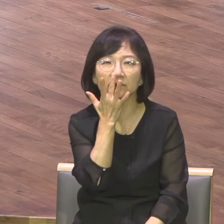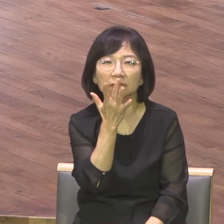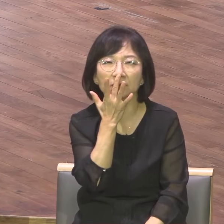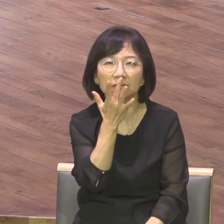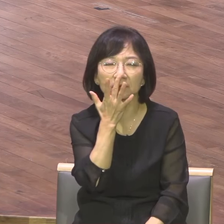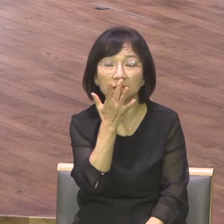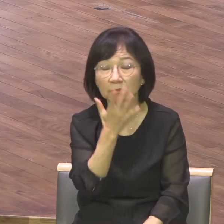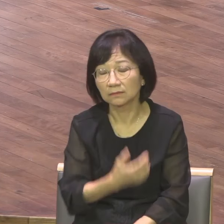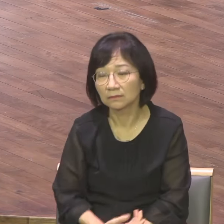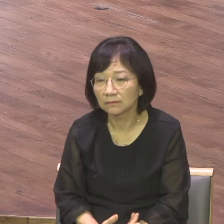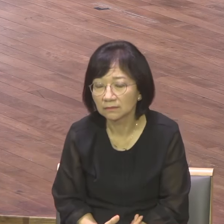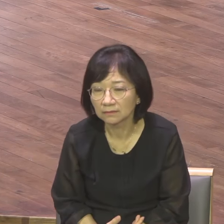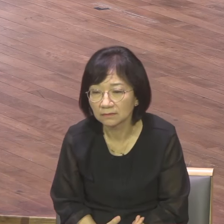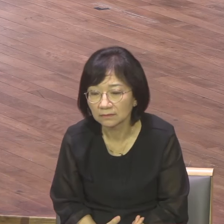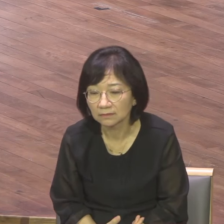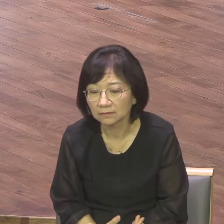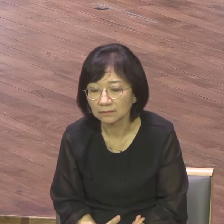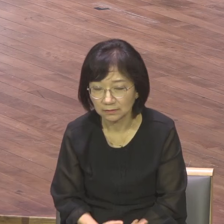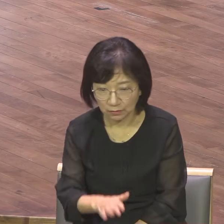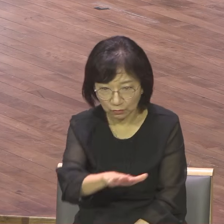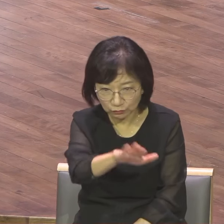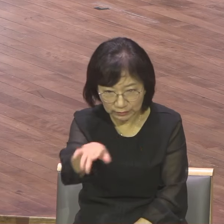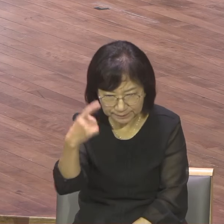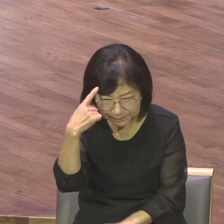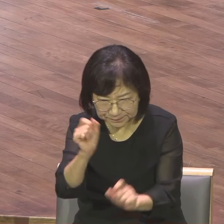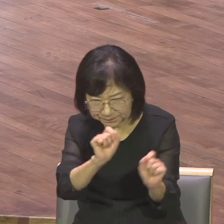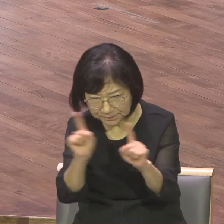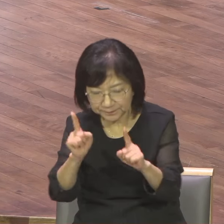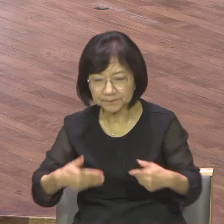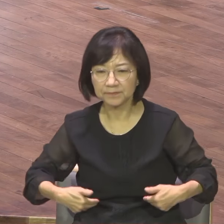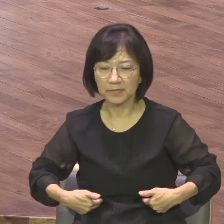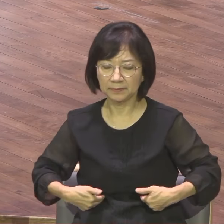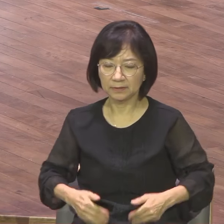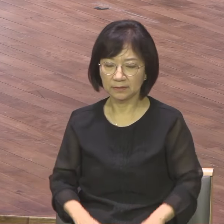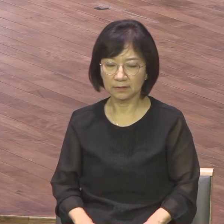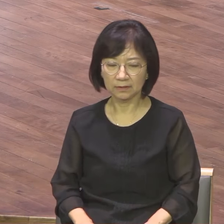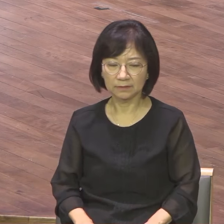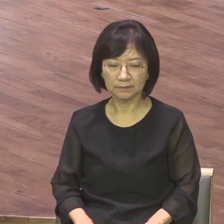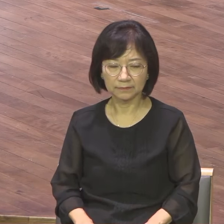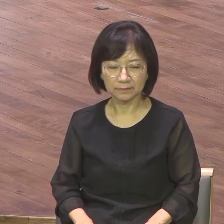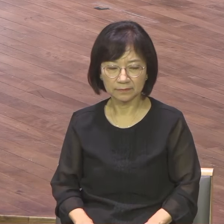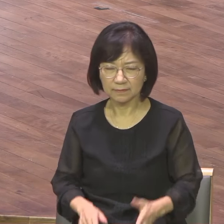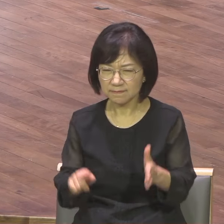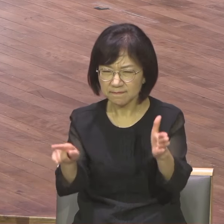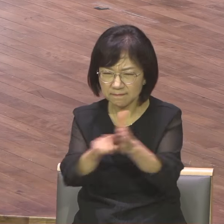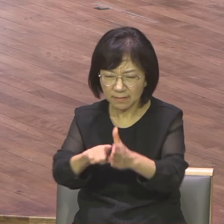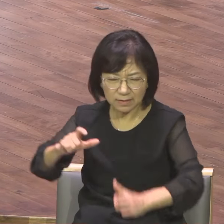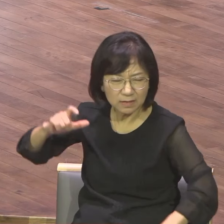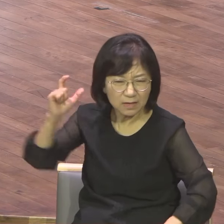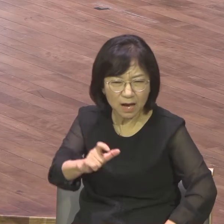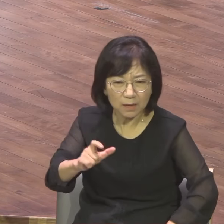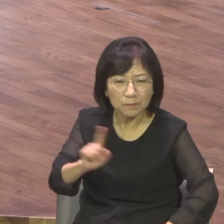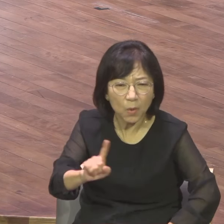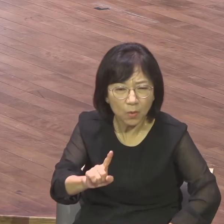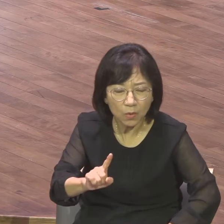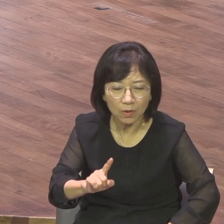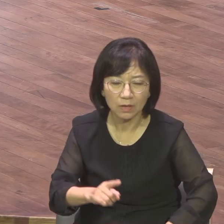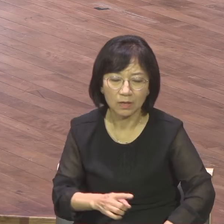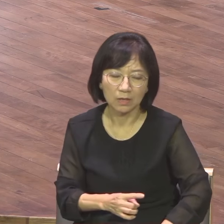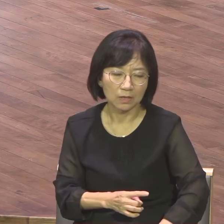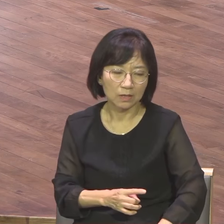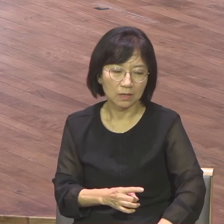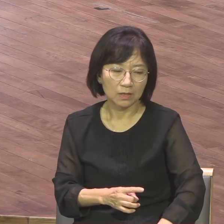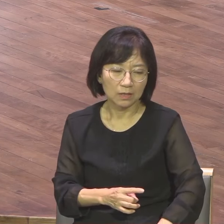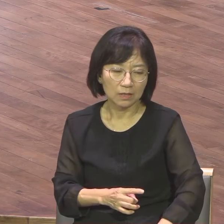우리는 속지 말아야 됩니다. 굳건한 믿음의 믿음은 무슨 믿음이냐? 오직의 믿음이요. 무슨